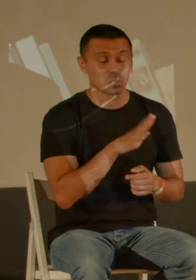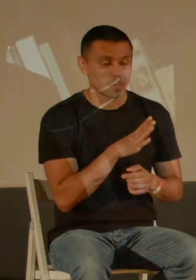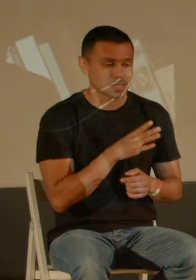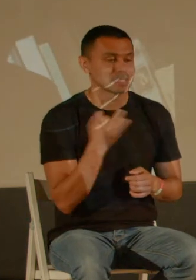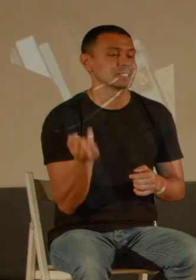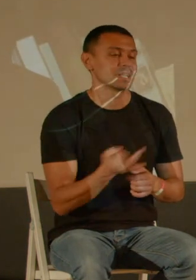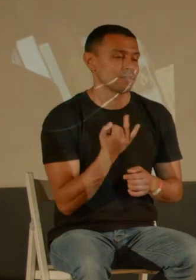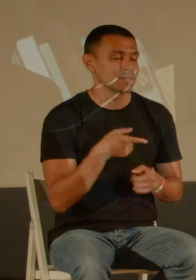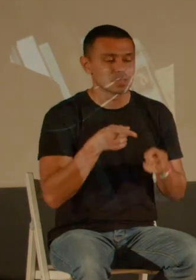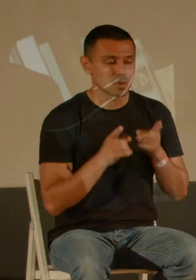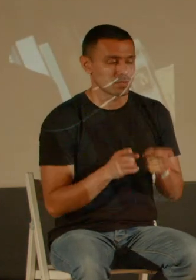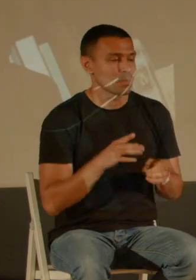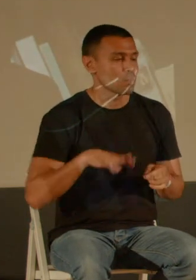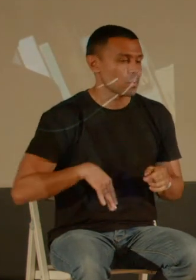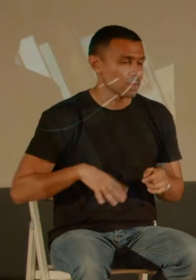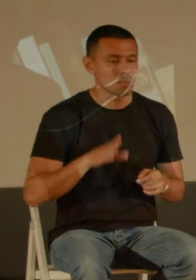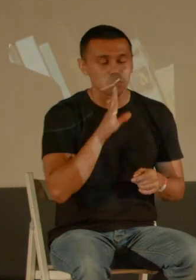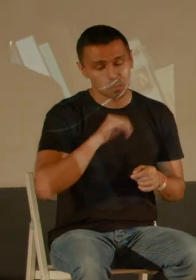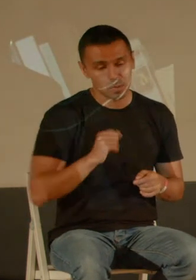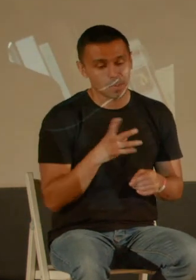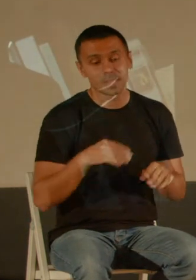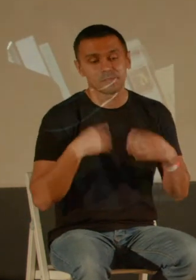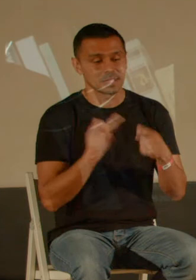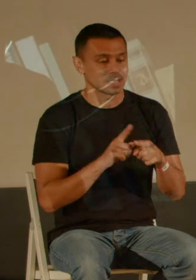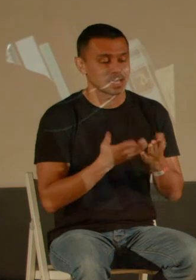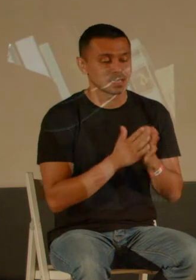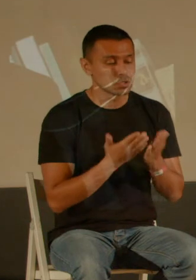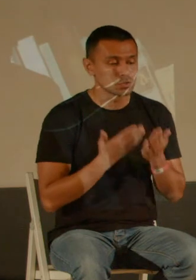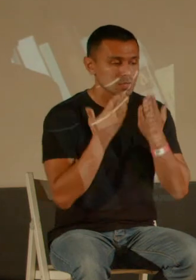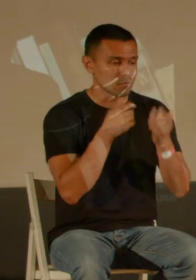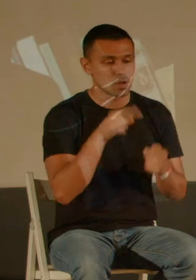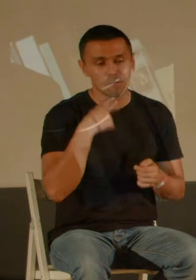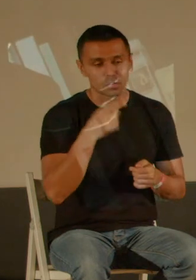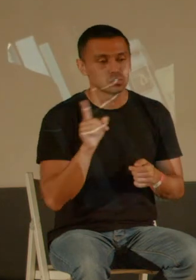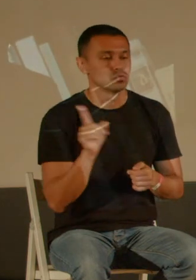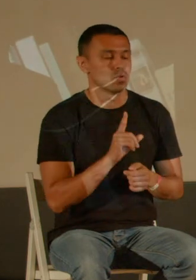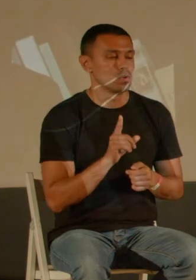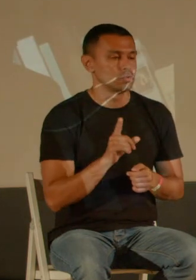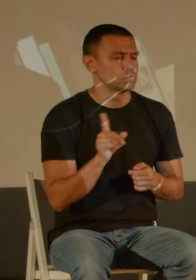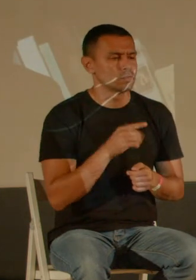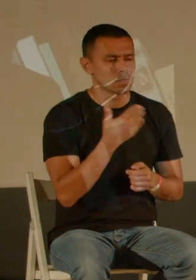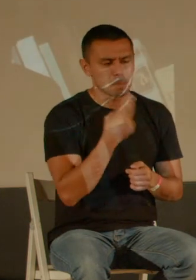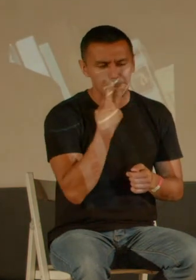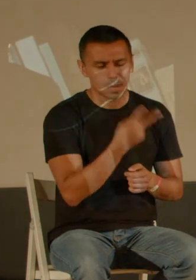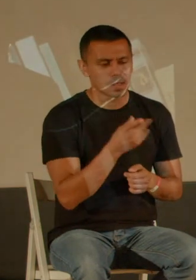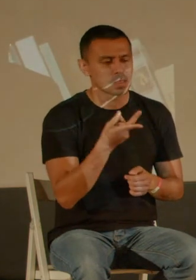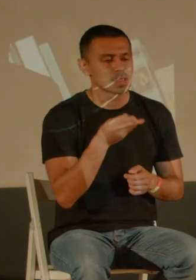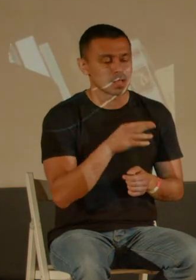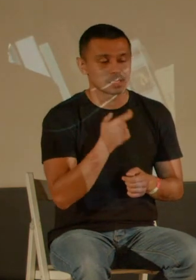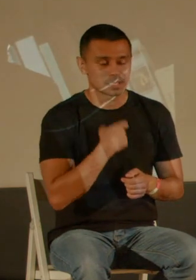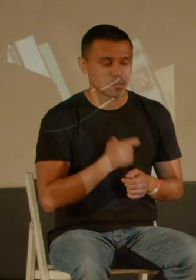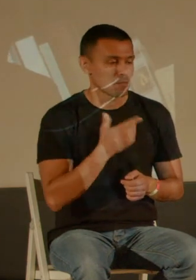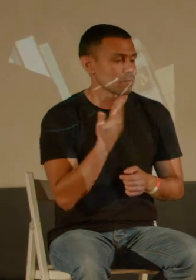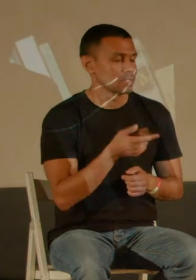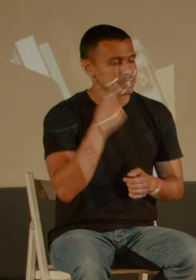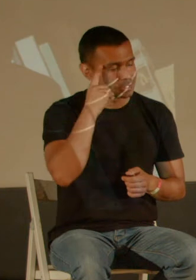цікаво. І насправді, і потім подруги, які їм я давала ці книжки читати, вони казали, що щось вони бачили для себе, і